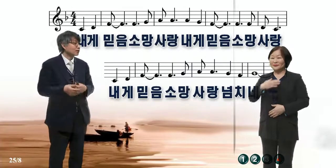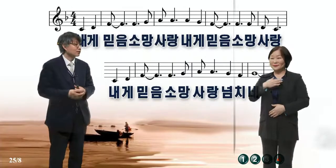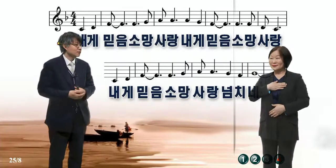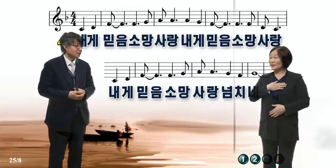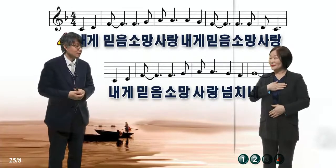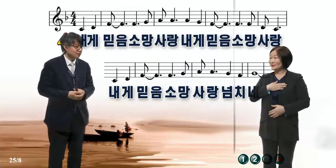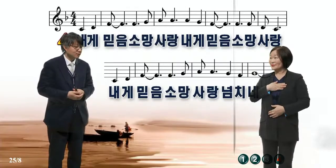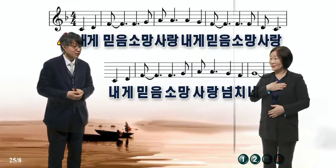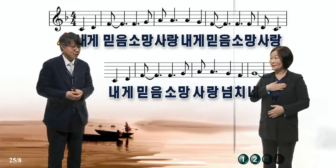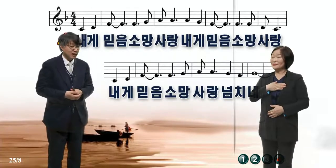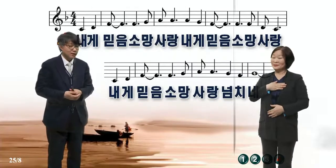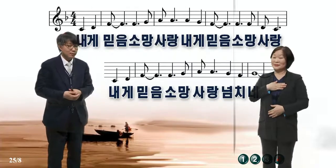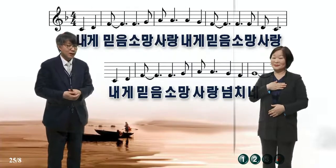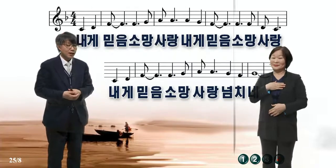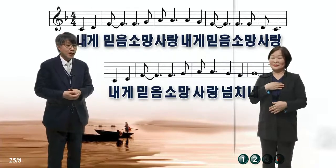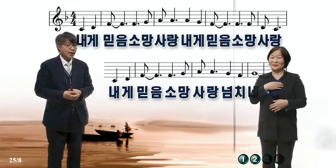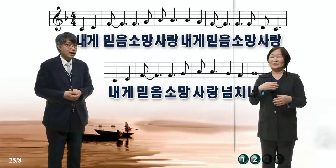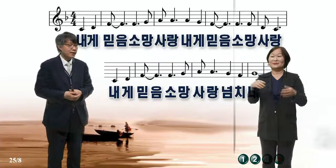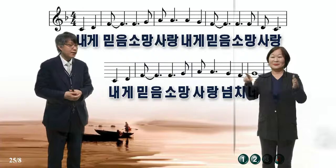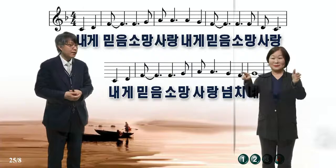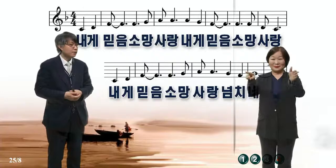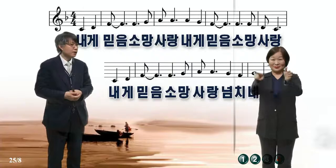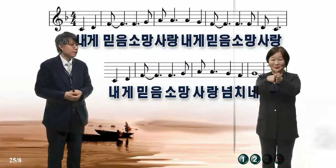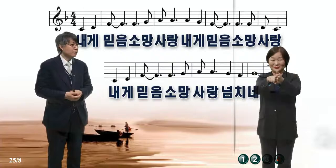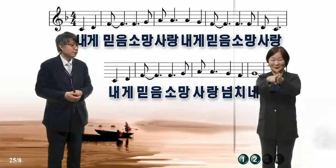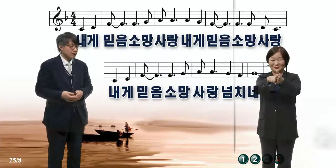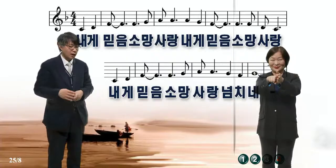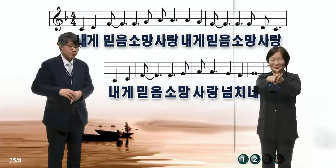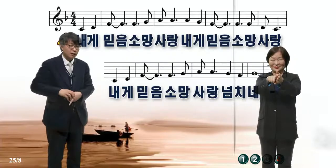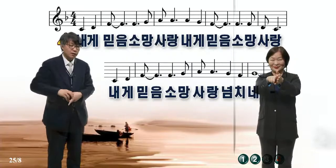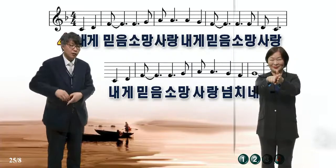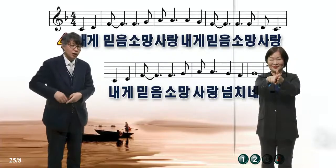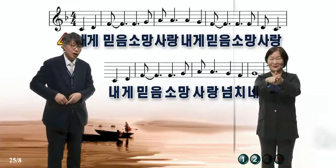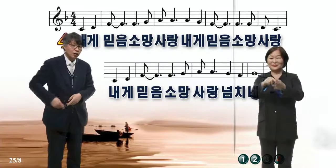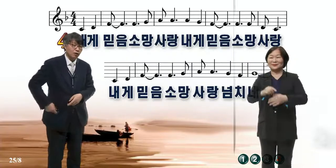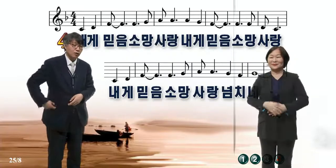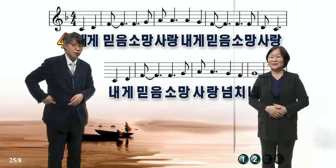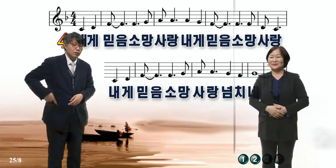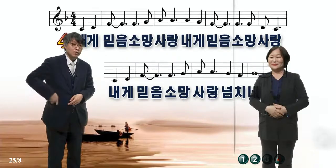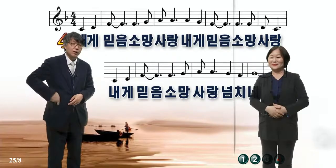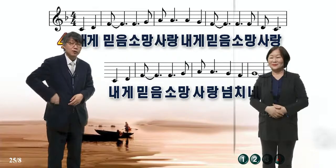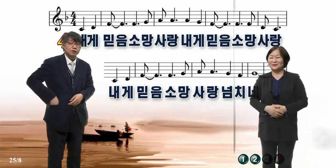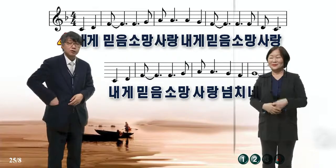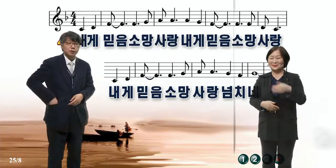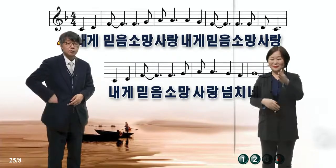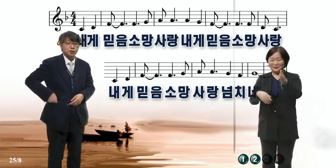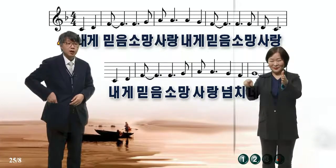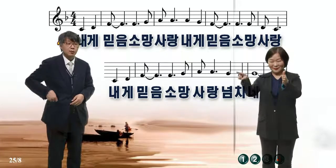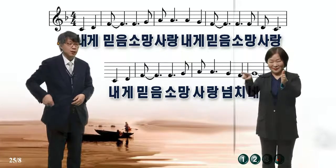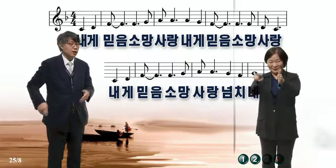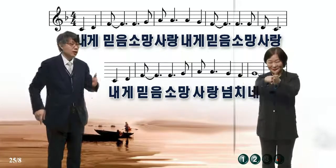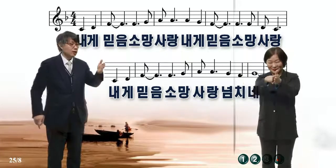쓰는 단어입니다. 내게 믿음. 자, 믿는 건 어떻게 할까요? 자, 믿는 거는 한번 좀 생각해 봅시다.